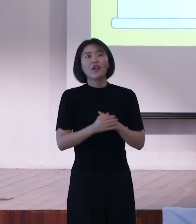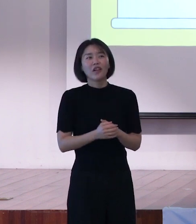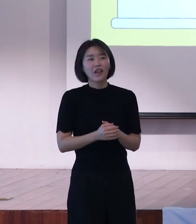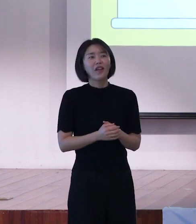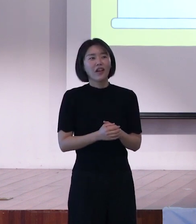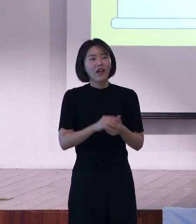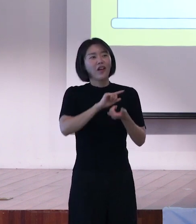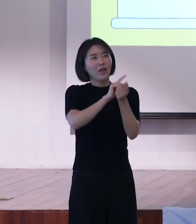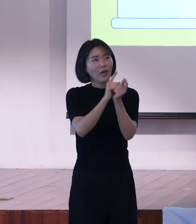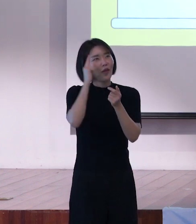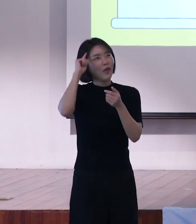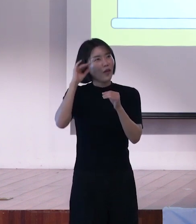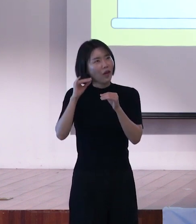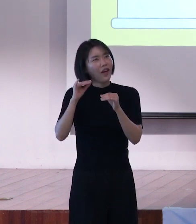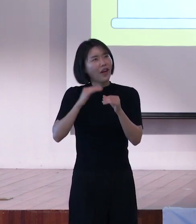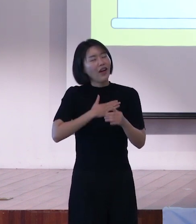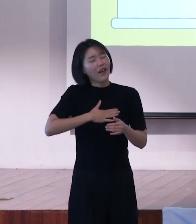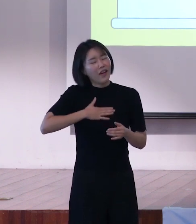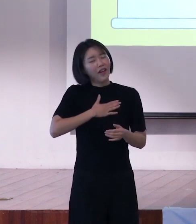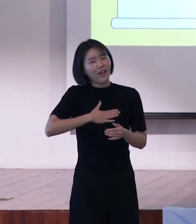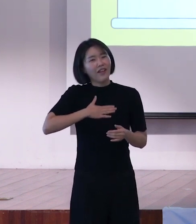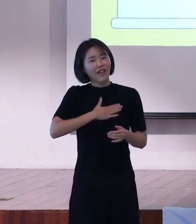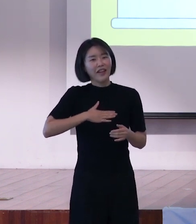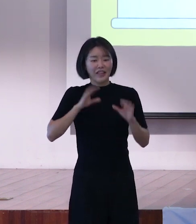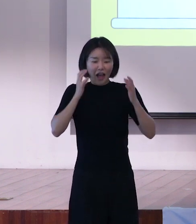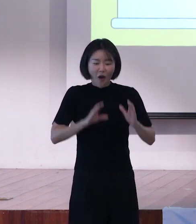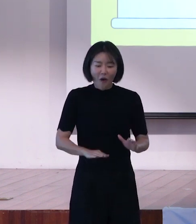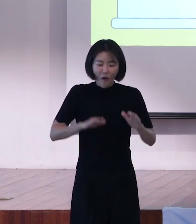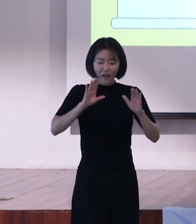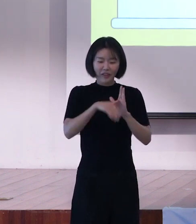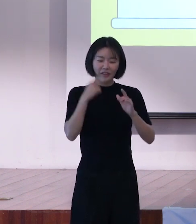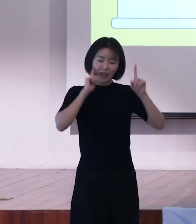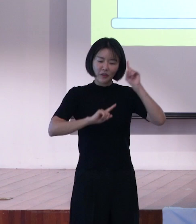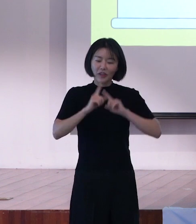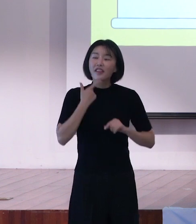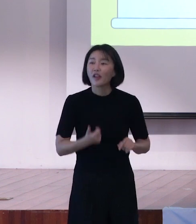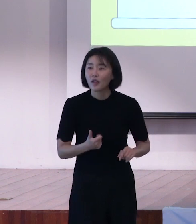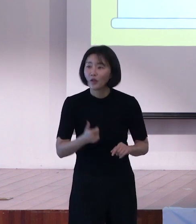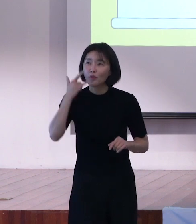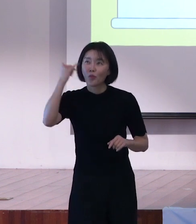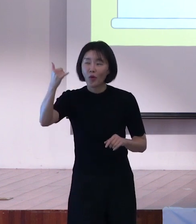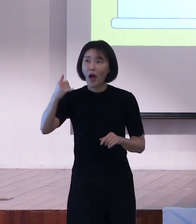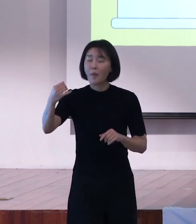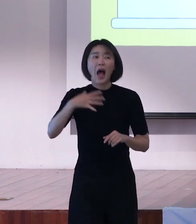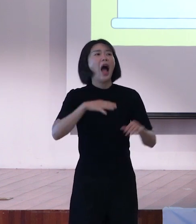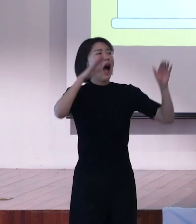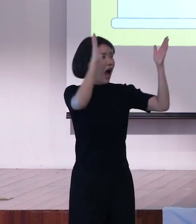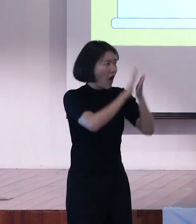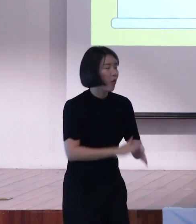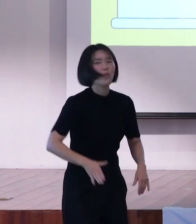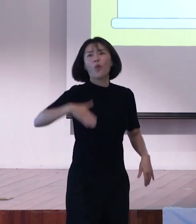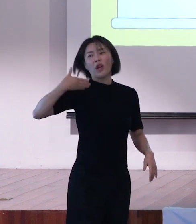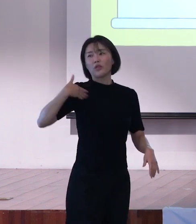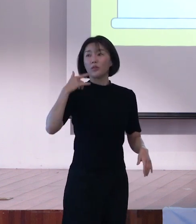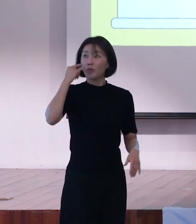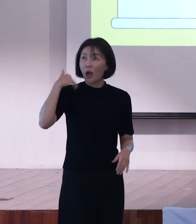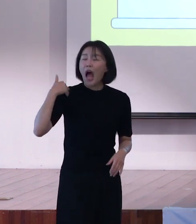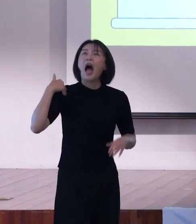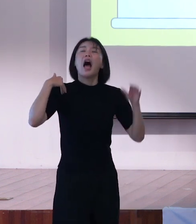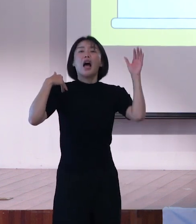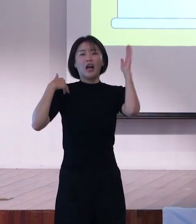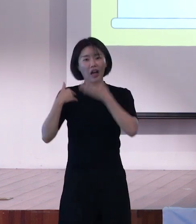공감을 하면서 또 위로도 받고 또 격려도 받고 이렇게 이야기를 나누고 있어요. 이게